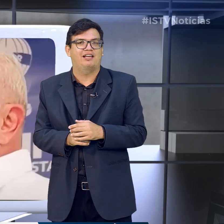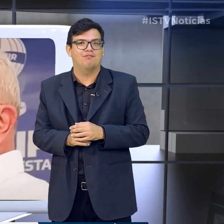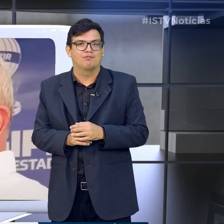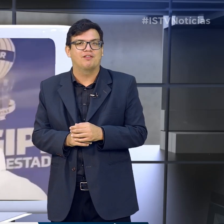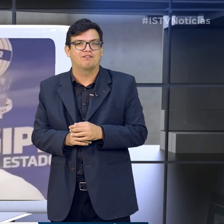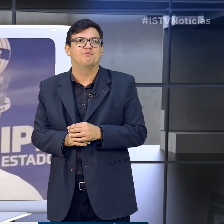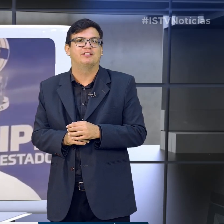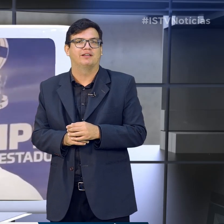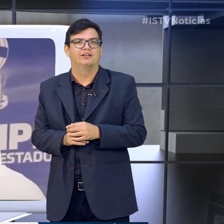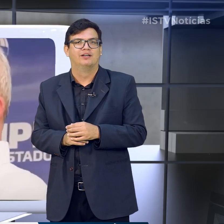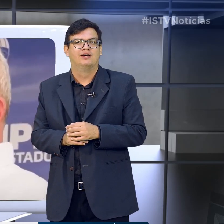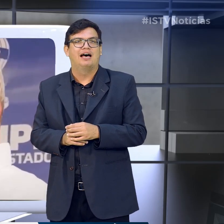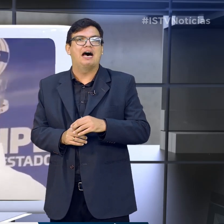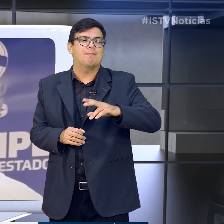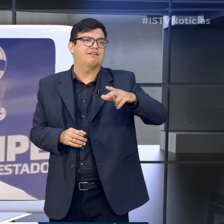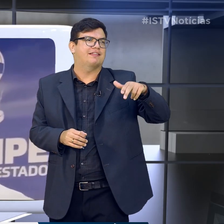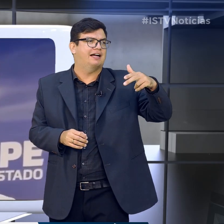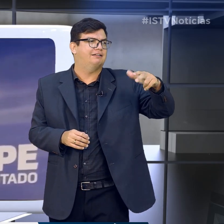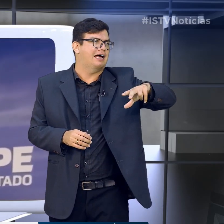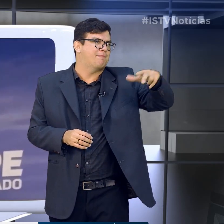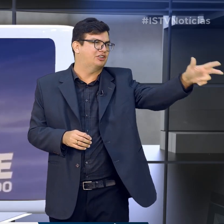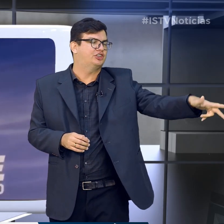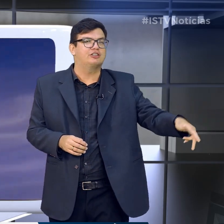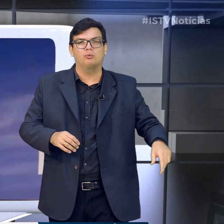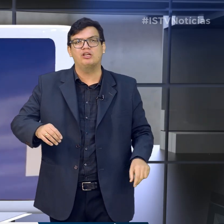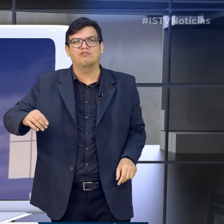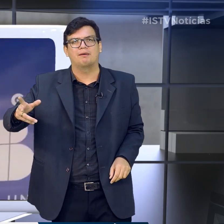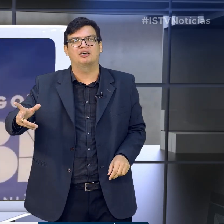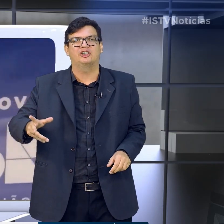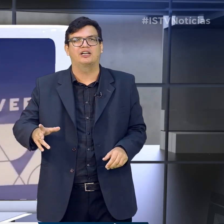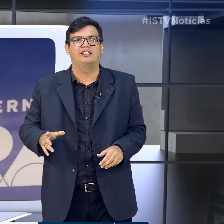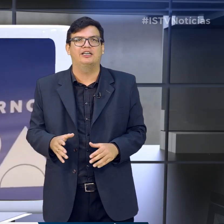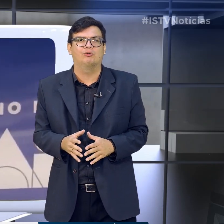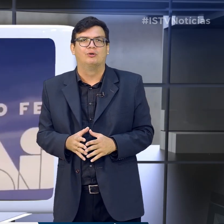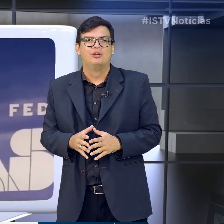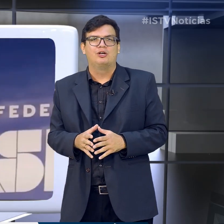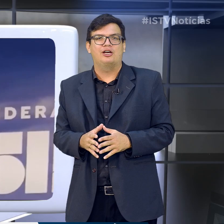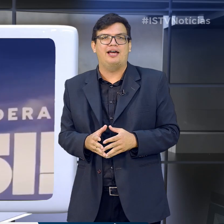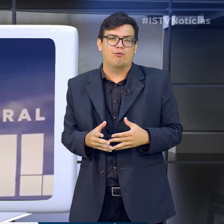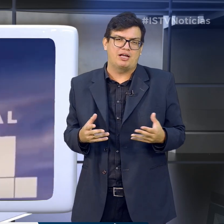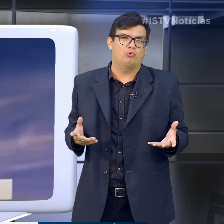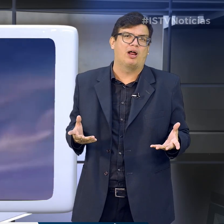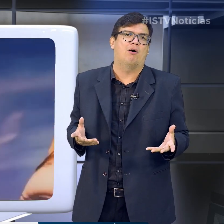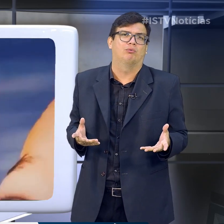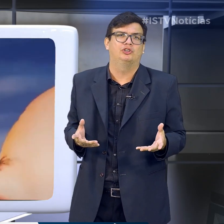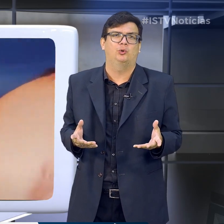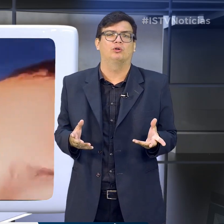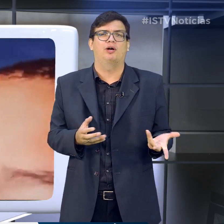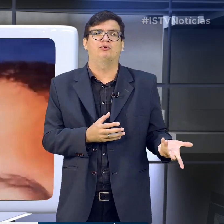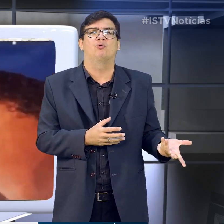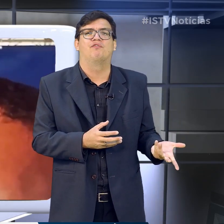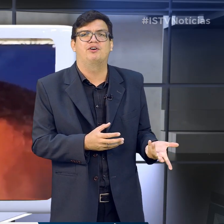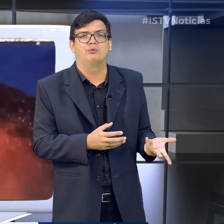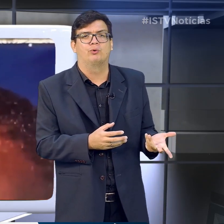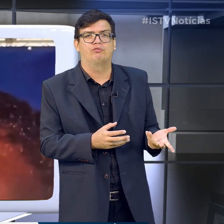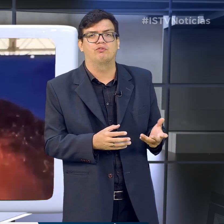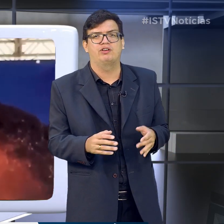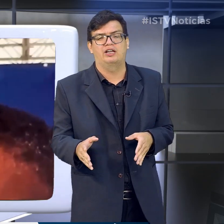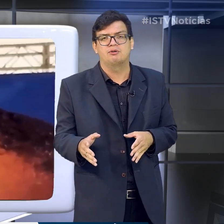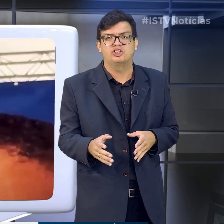que eles nos transmitem Ah mas tá baixando isso tá baixando Aquilo é o natural de quando entra no governo novo você querer